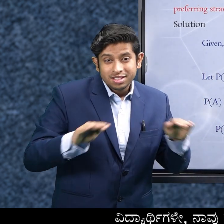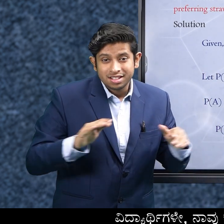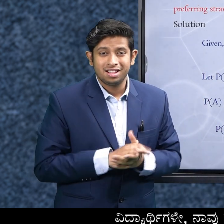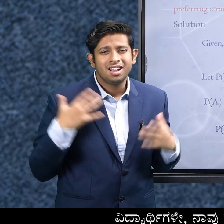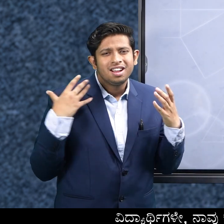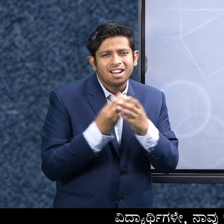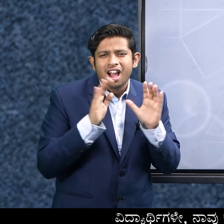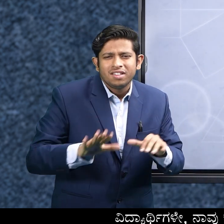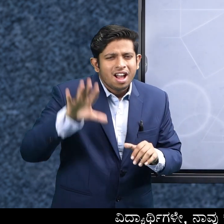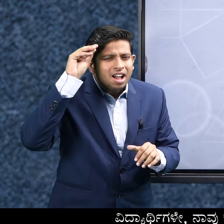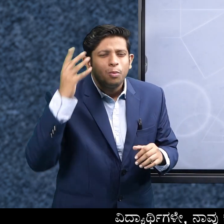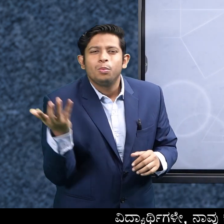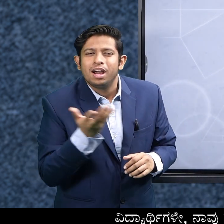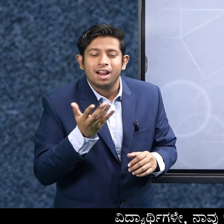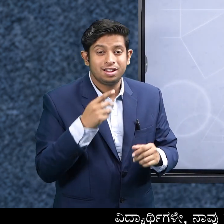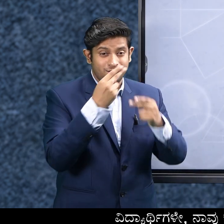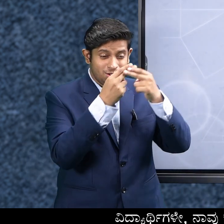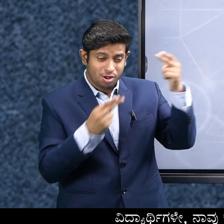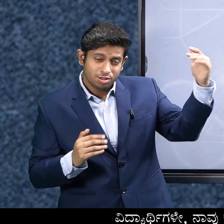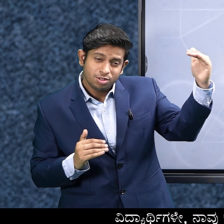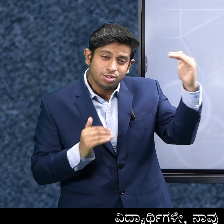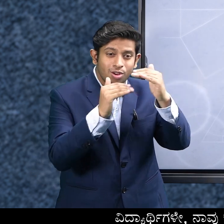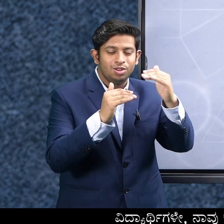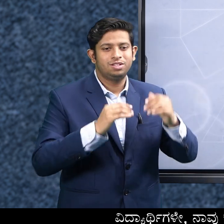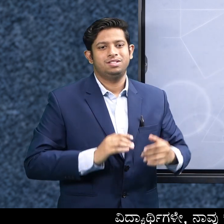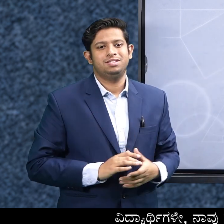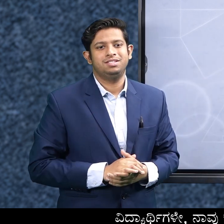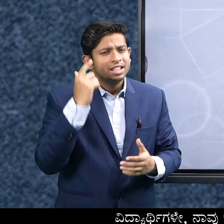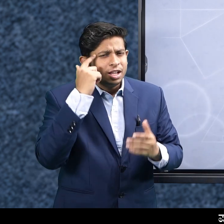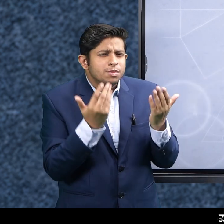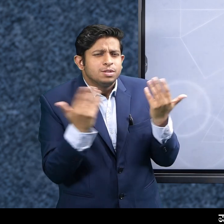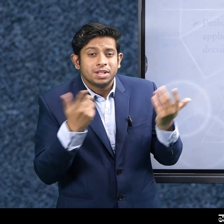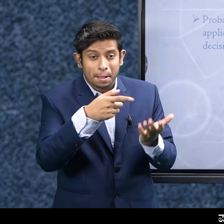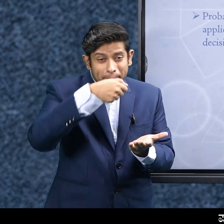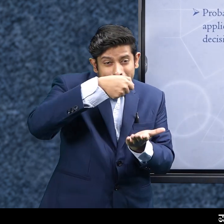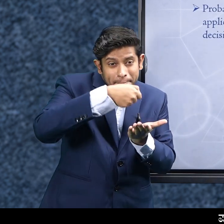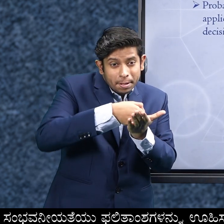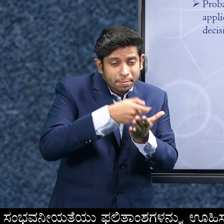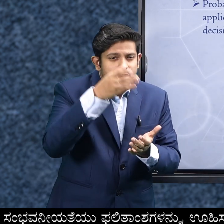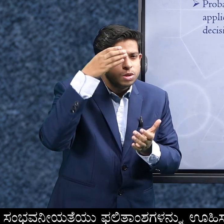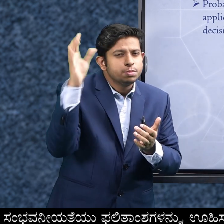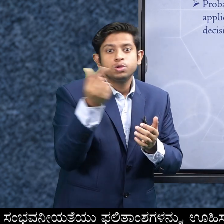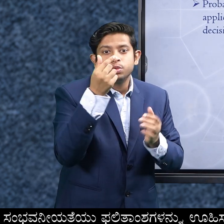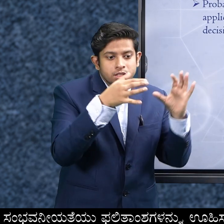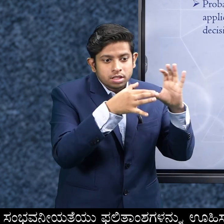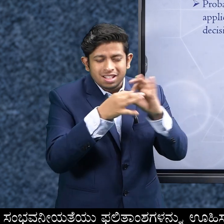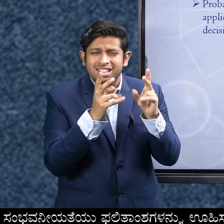ವಿದ್ಯಾರ್ಥಿಗಳೇ, ಇಷ್ಟೊತ್ವರೆಗೂ ನಾವು ಕಲ್ತಿದ್ದನ್ನ ಸಂಕ್ಷಿಪ್ತವಾಗಿ ಹೇಳೋಣ. ಪಾಠದ ಸಾರಾಂಶ: ಸಂಭವನೀಯತೆಯು ಫಲಿತಾಂಶಗಳನ್ನ